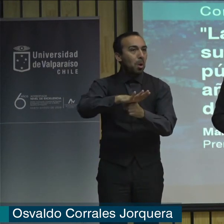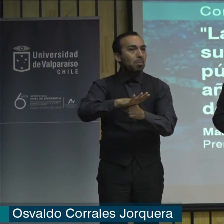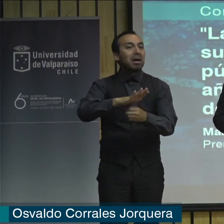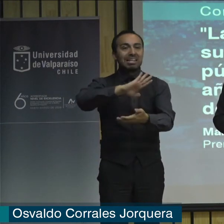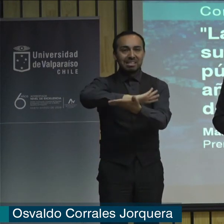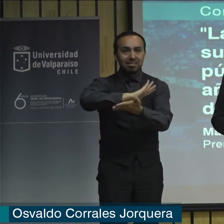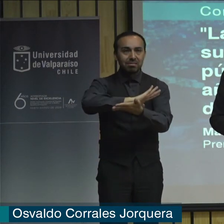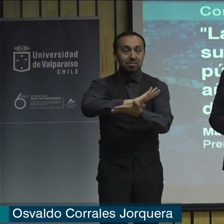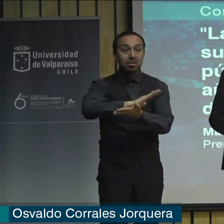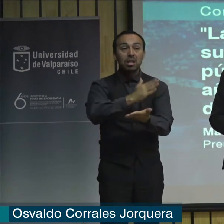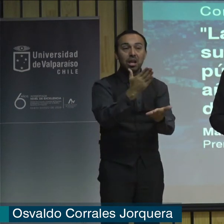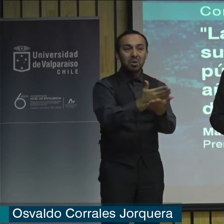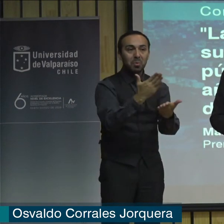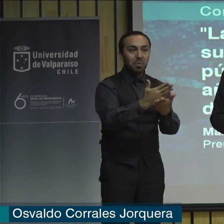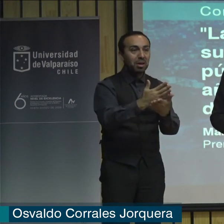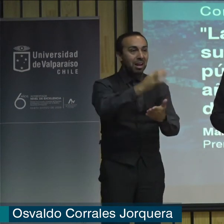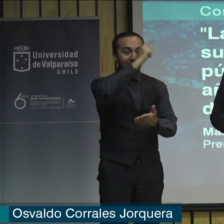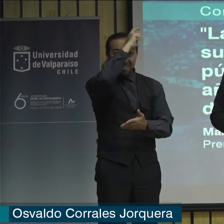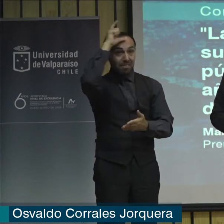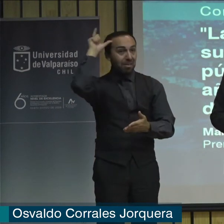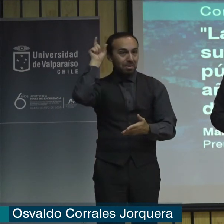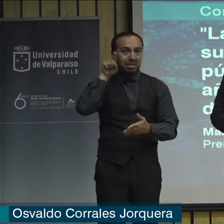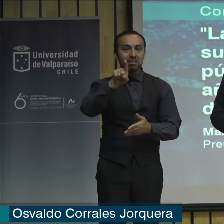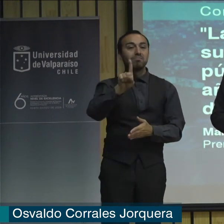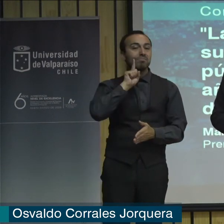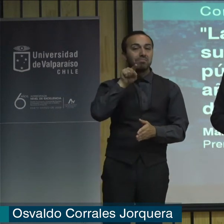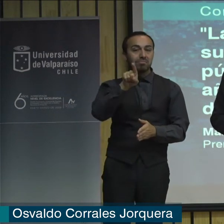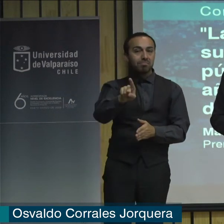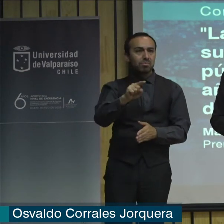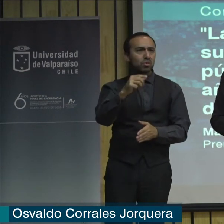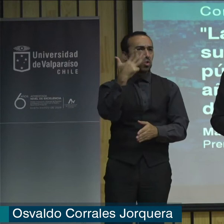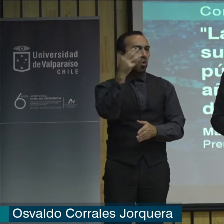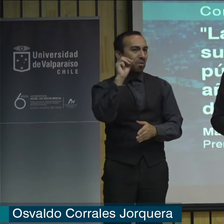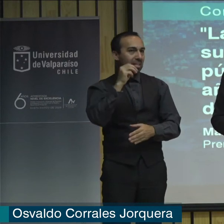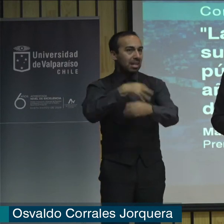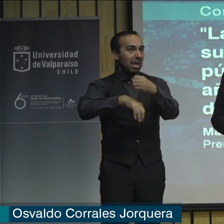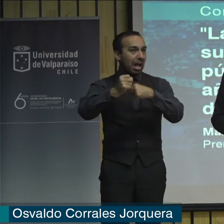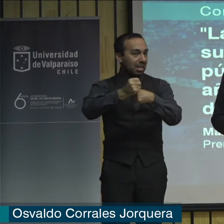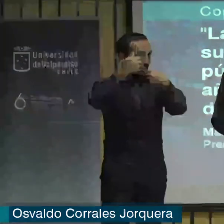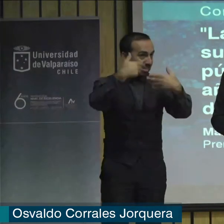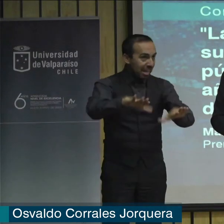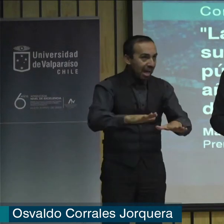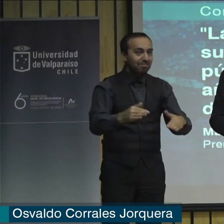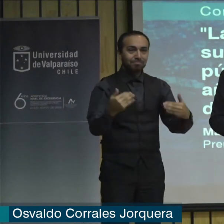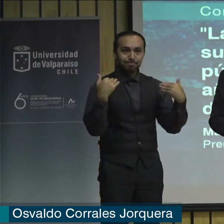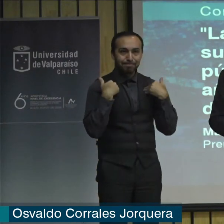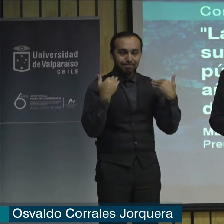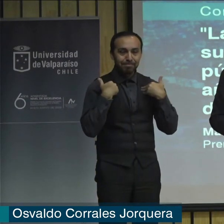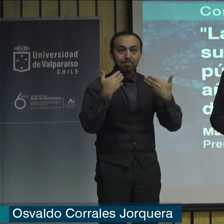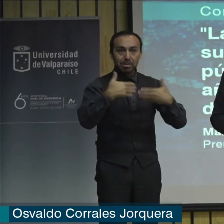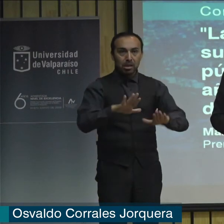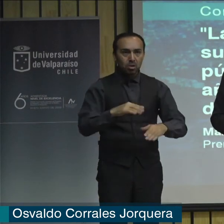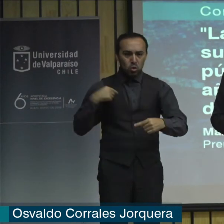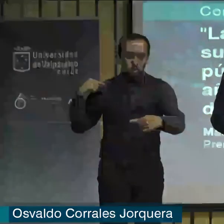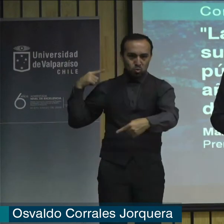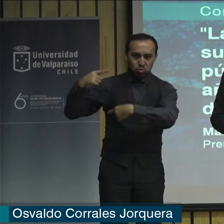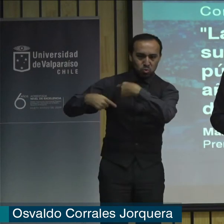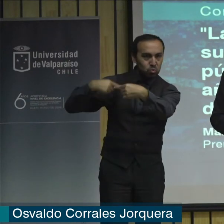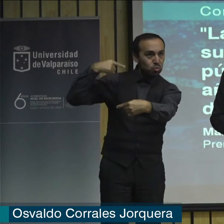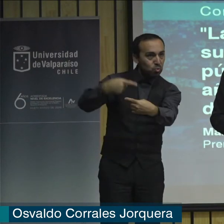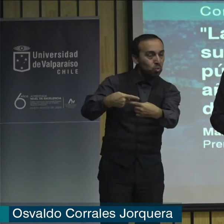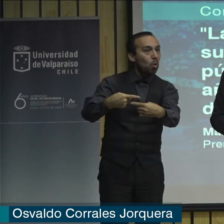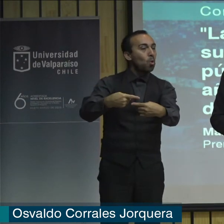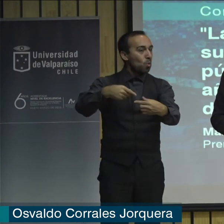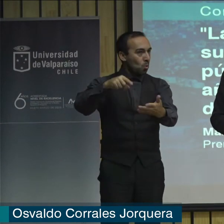fundadoras la escuela de enfermería cumplirá 90 años de actividad se trata de una trayectoria incomparable que